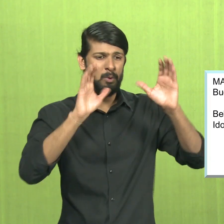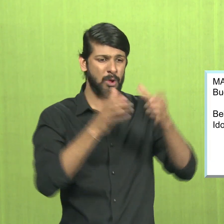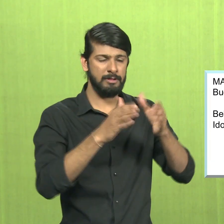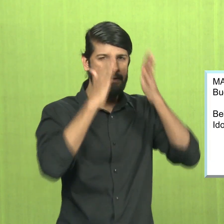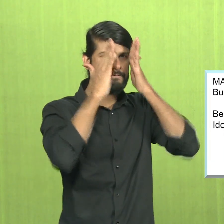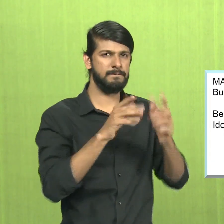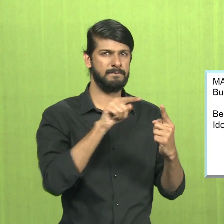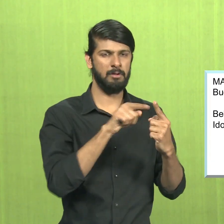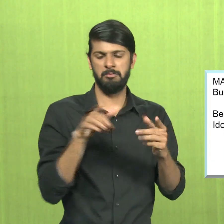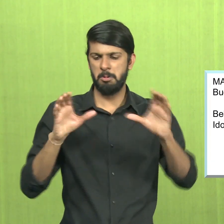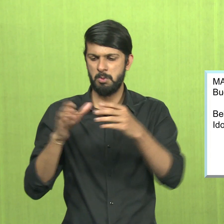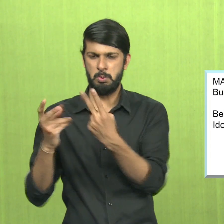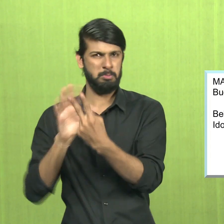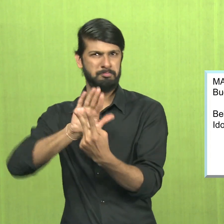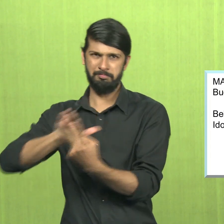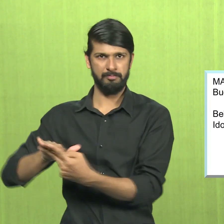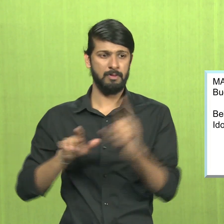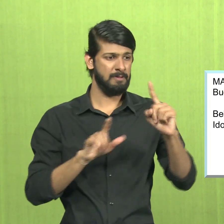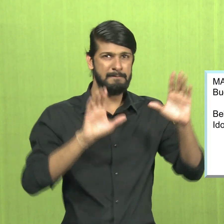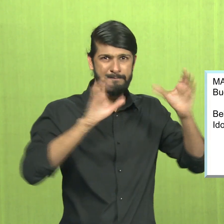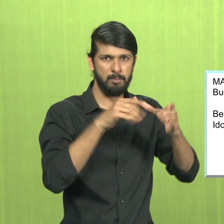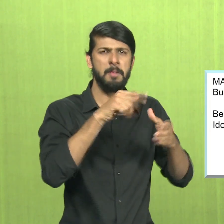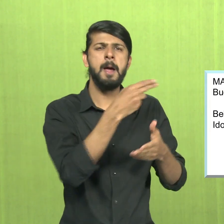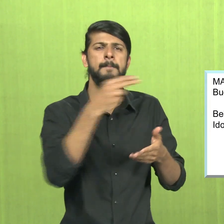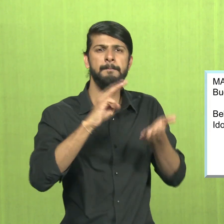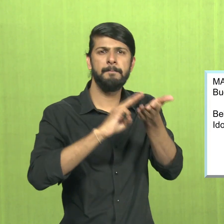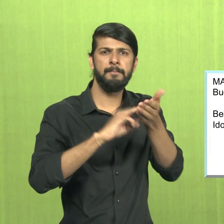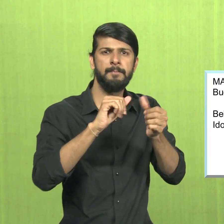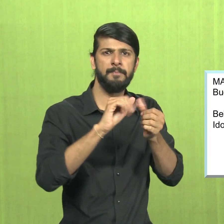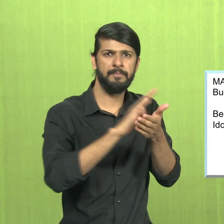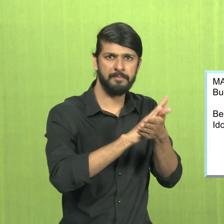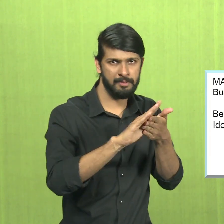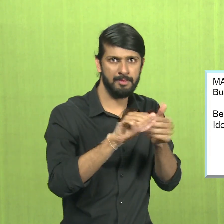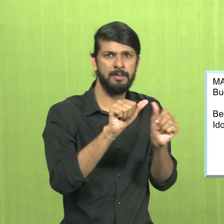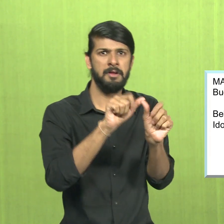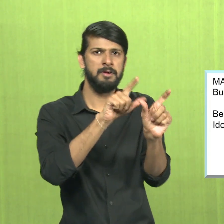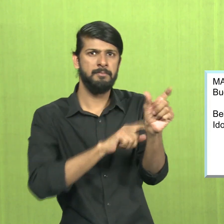कि वनों से टू सेट्स आफ बुद्धिस्म वास नोन एस माहा या ना हो ऑन करो